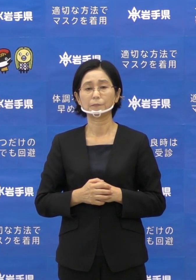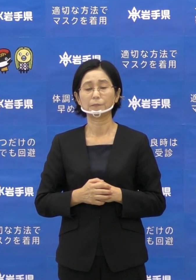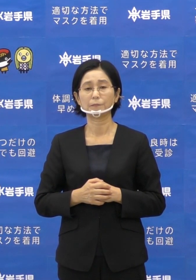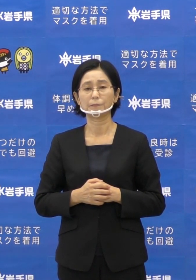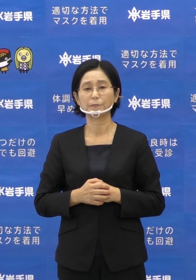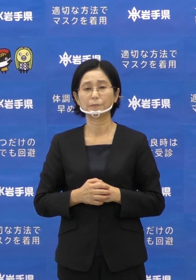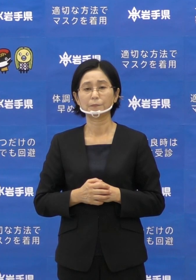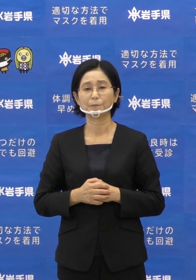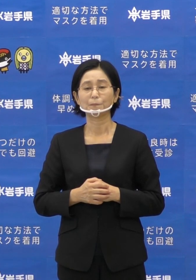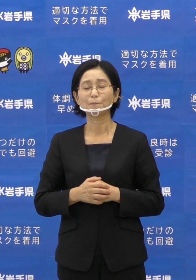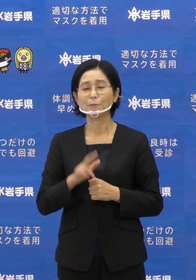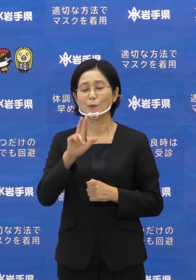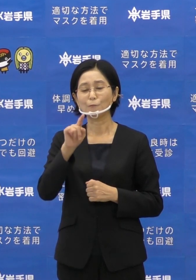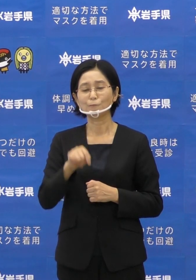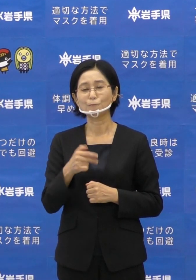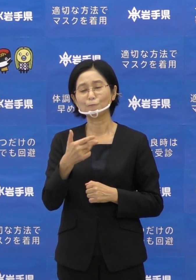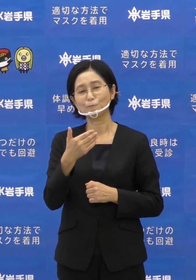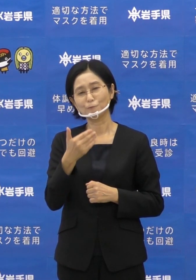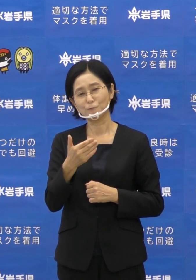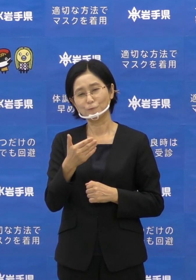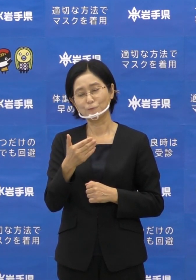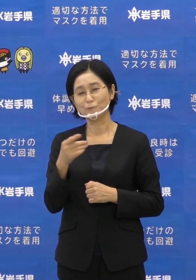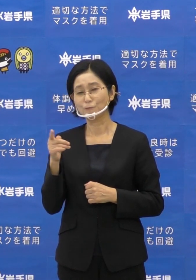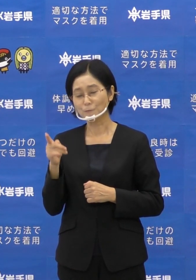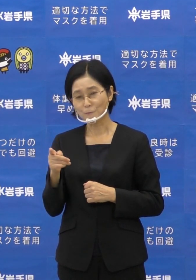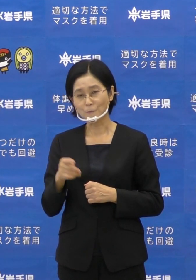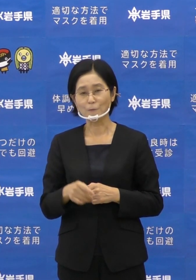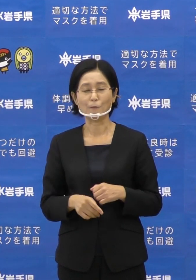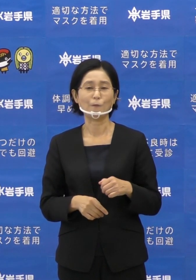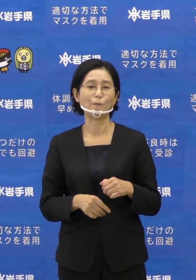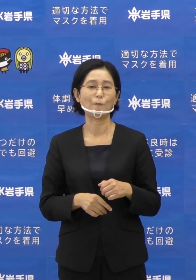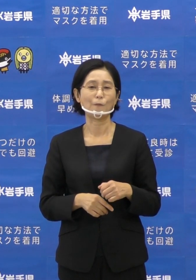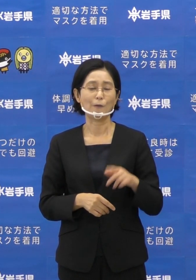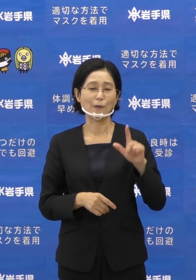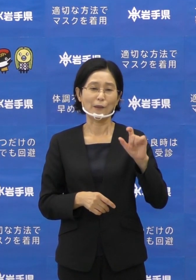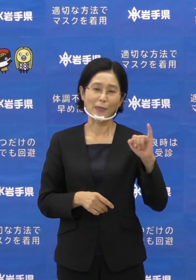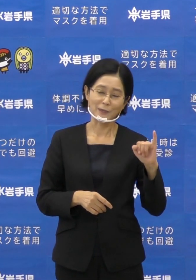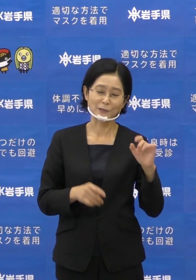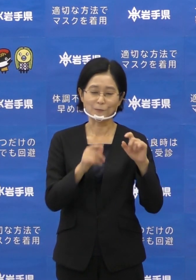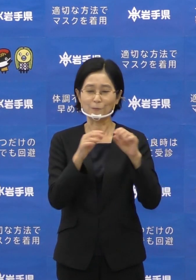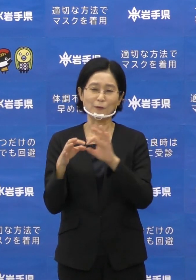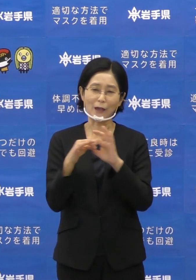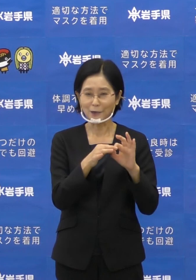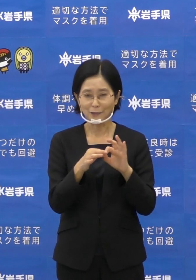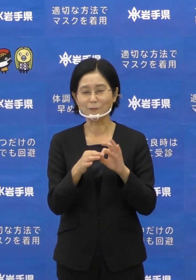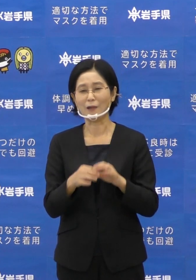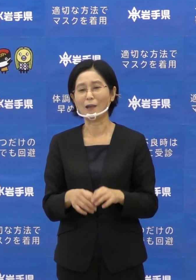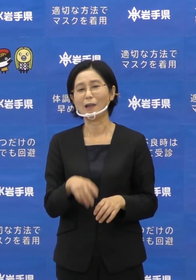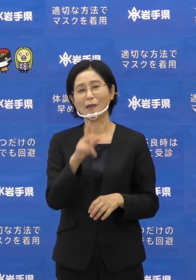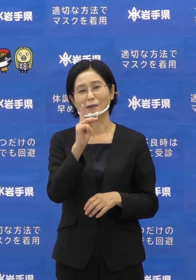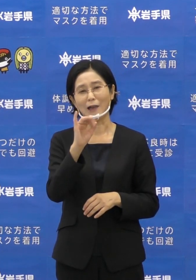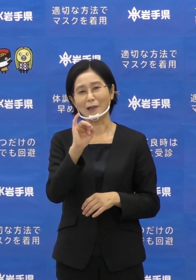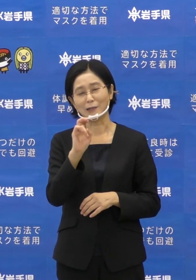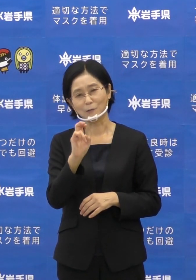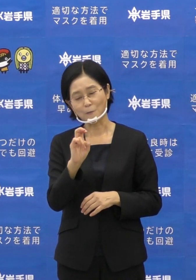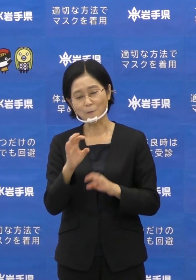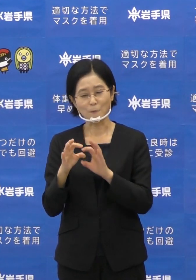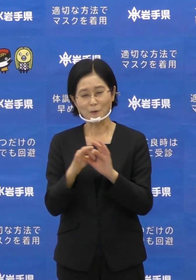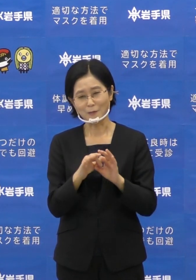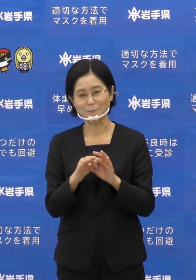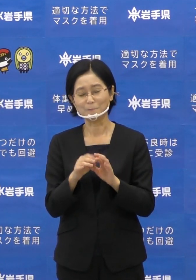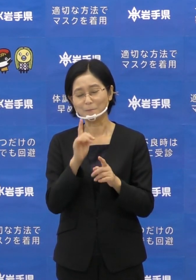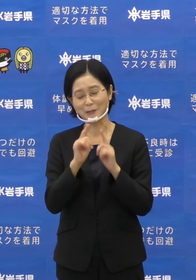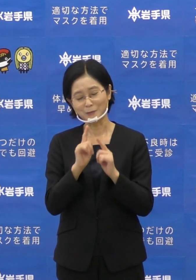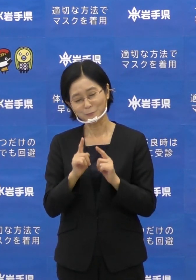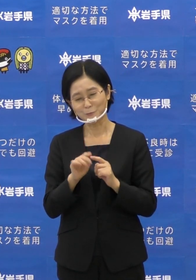まあ、ここでこうルーク・スカイウォーカーとレイの関係とか、ルーク・スカイウォーカーとカイロ・レンの関係とか言うと嫌がられるかもしれません